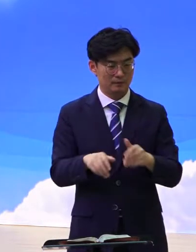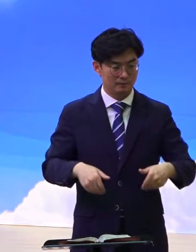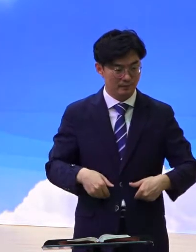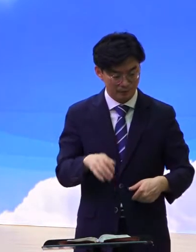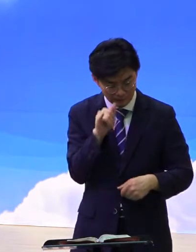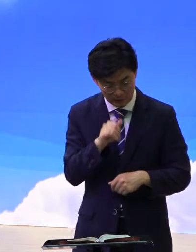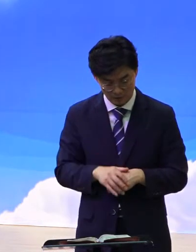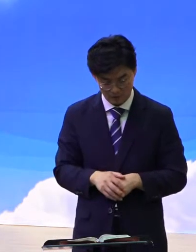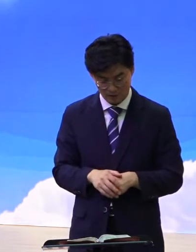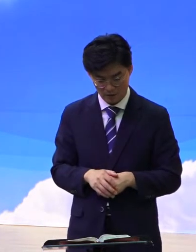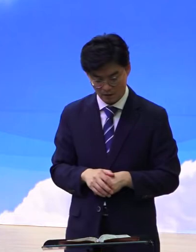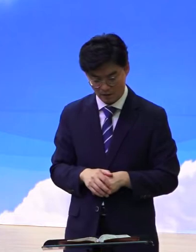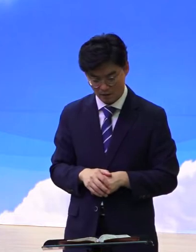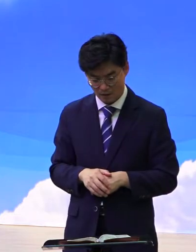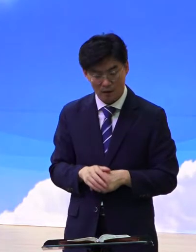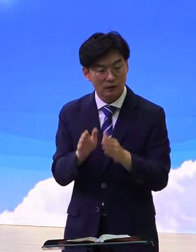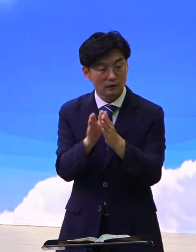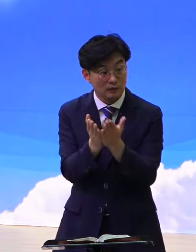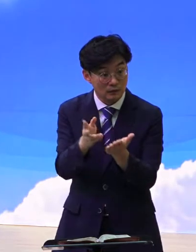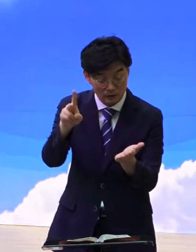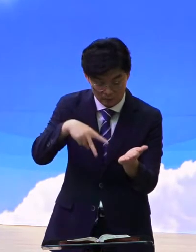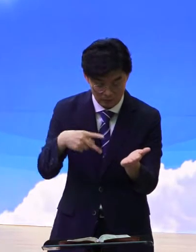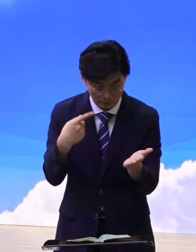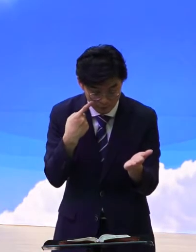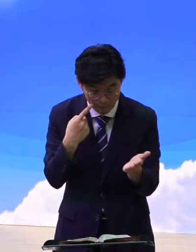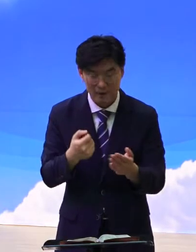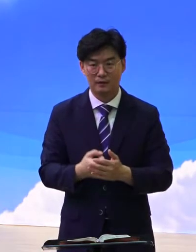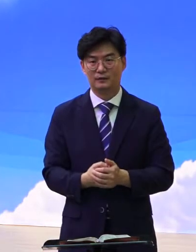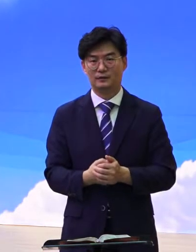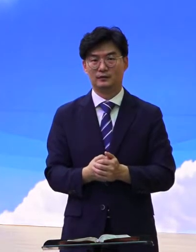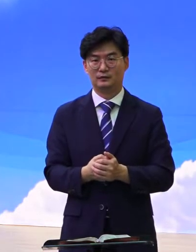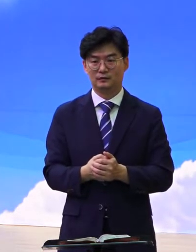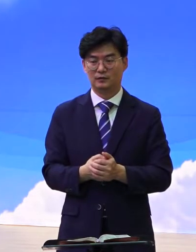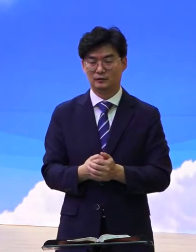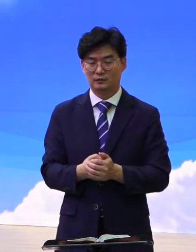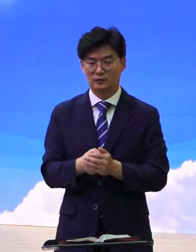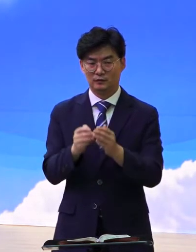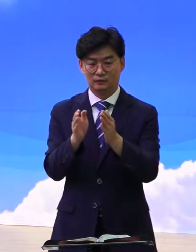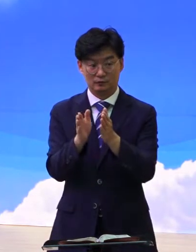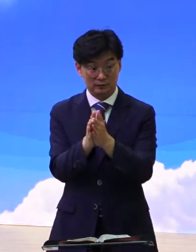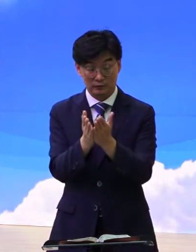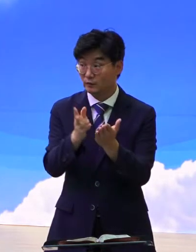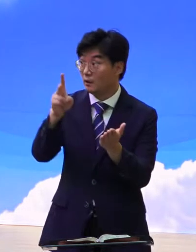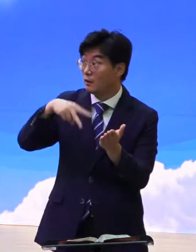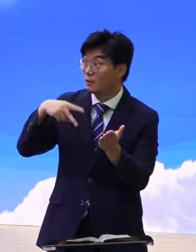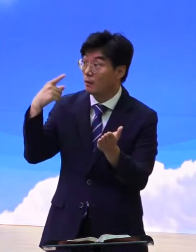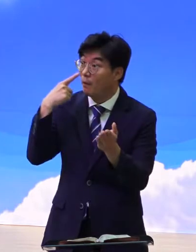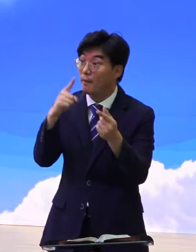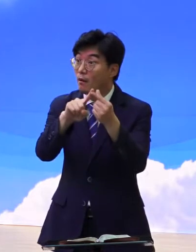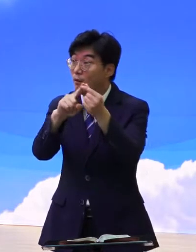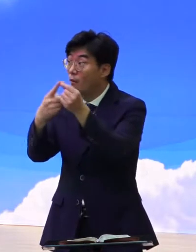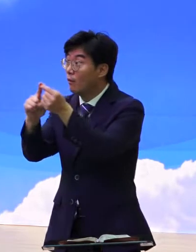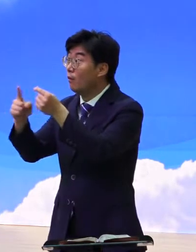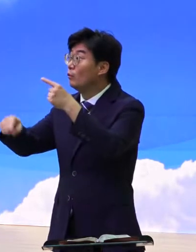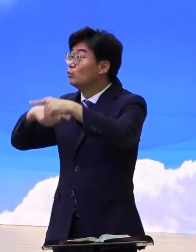히브리서 11장 1절과 2절 말씀에 보면 이것을 분명하게 선언했습니다. 우리 한번 자막 보시면서 같이